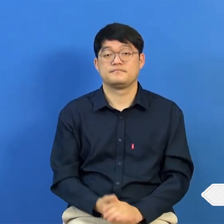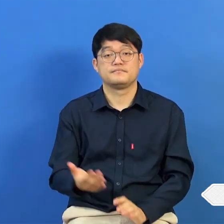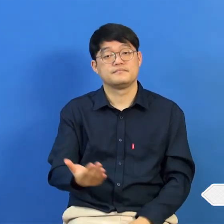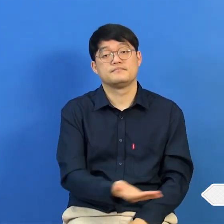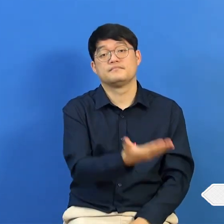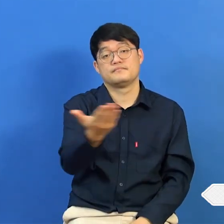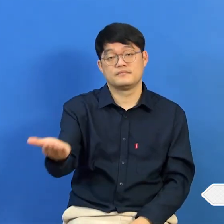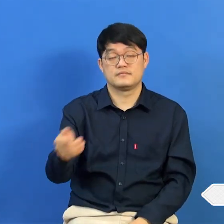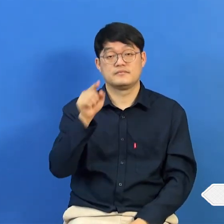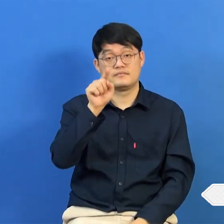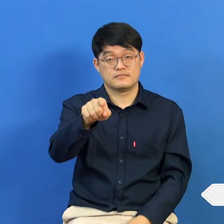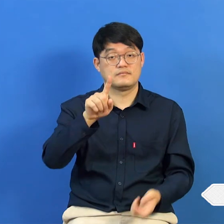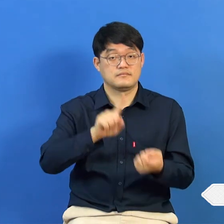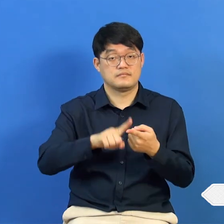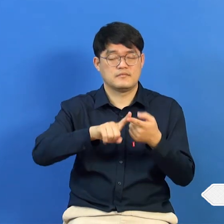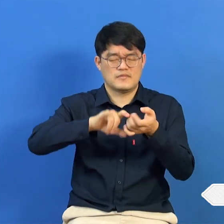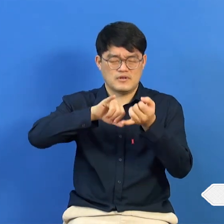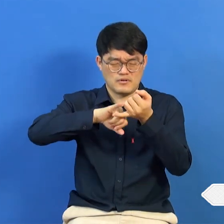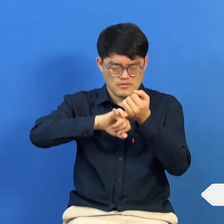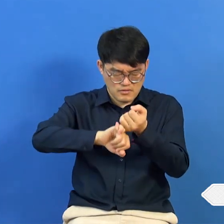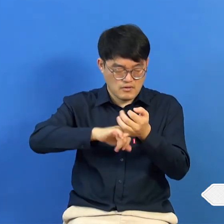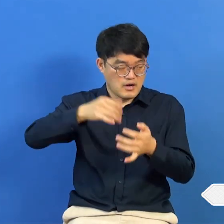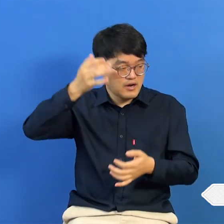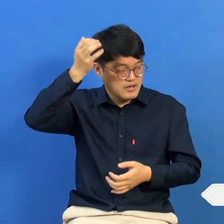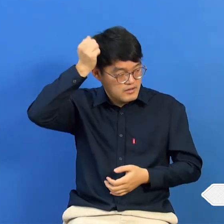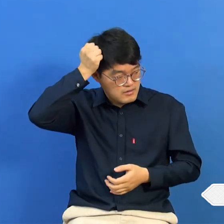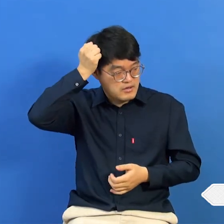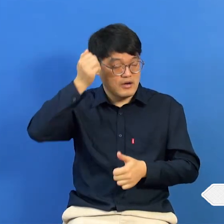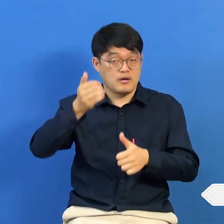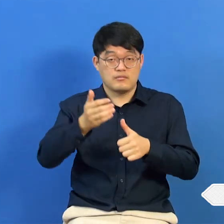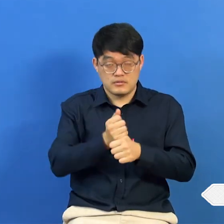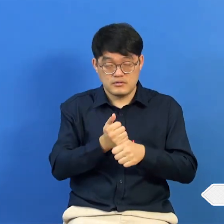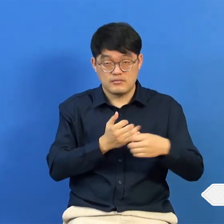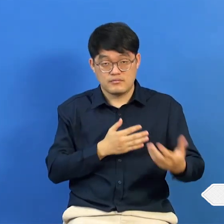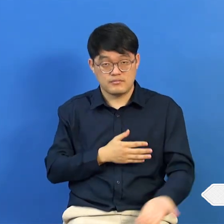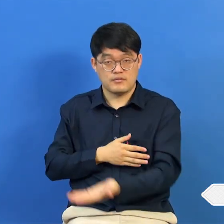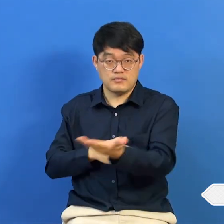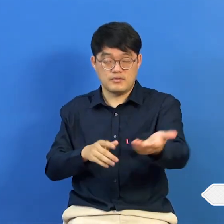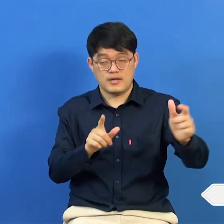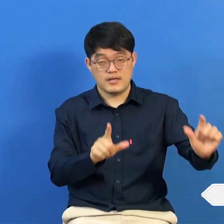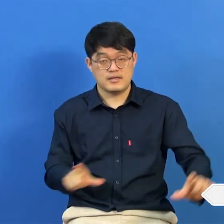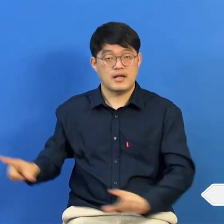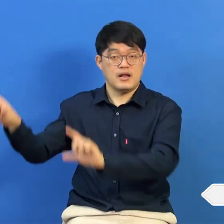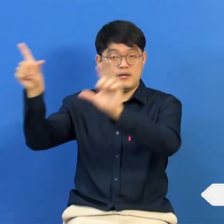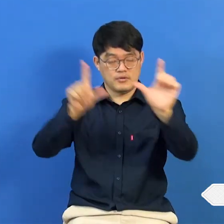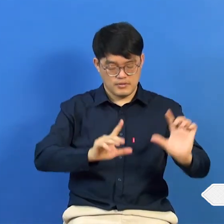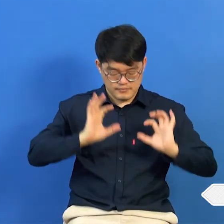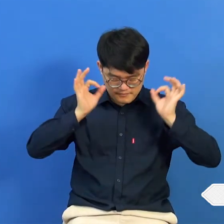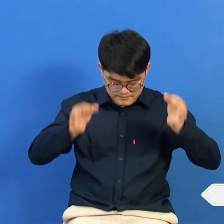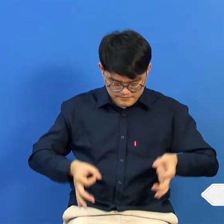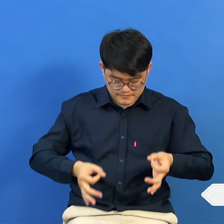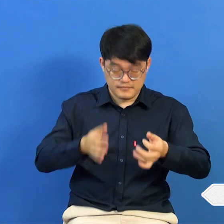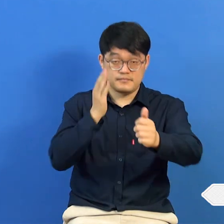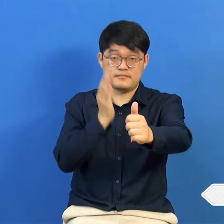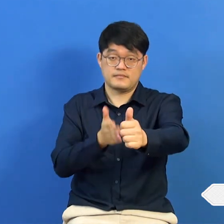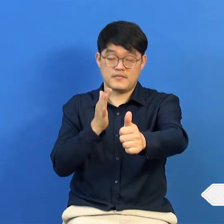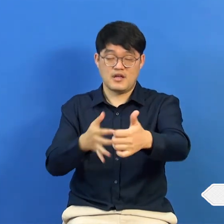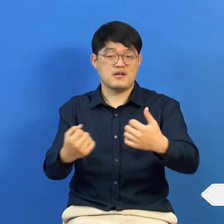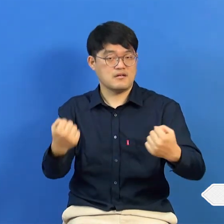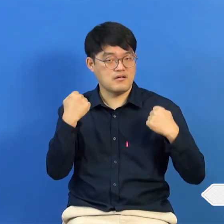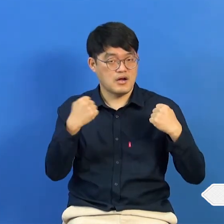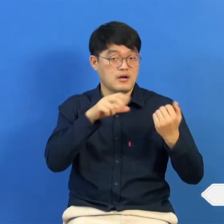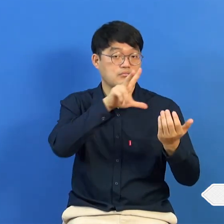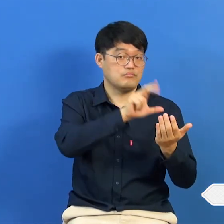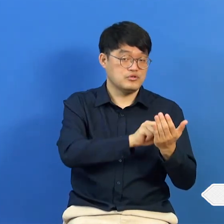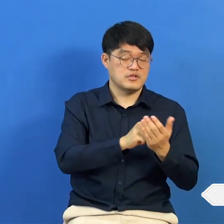그 사실을 꼭 붙들고 여러분의 생을 내다보시기를 바랍니다. 건강 문제, 경제